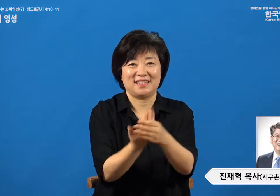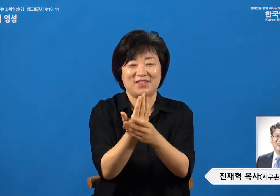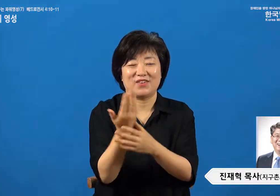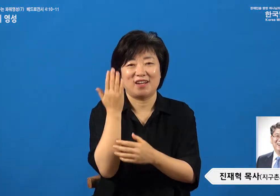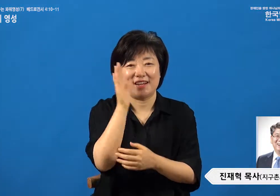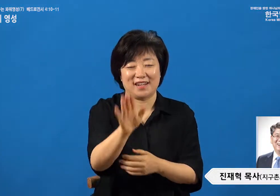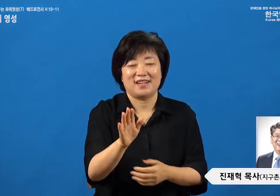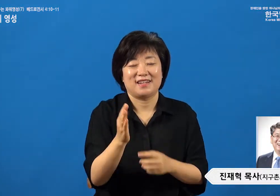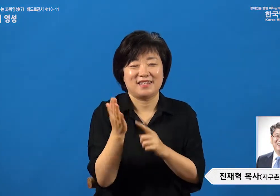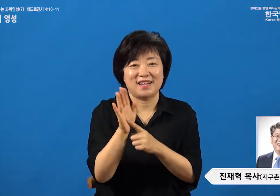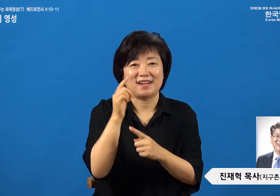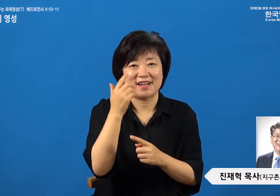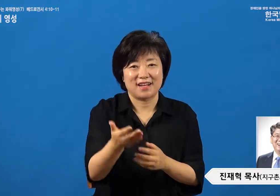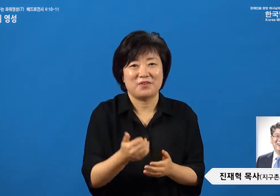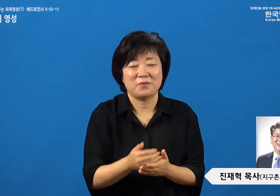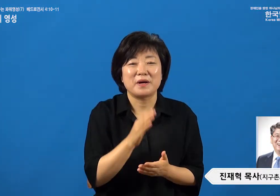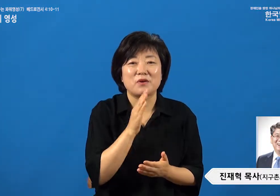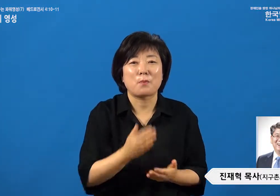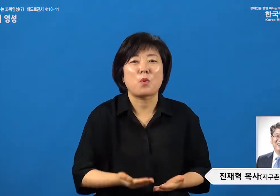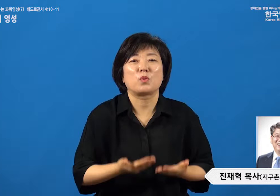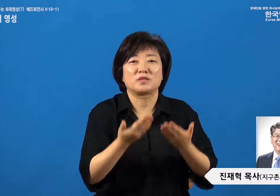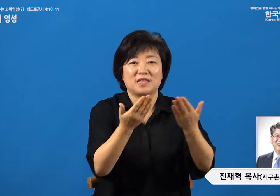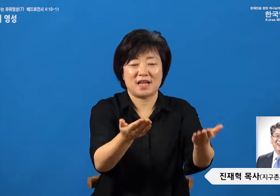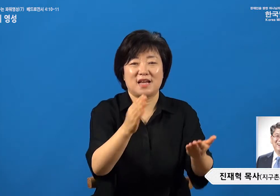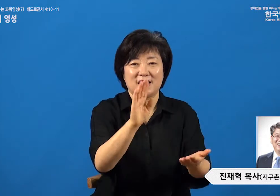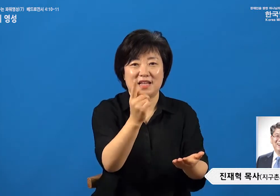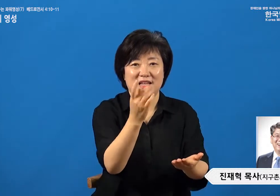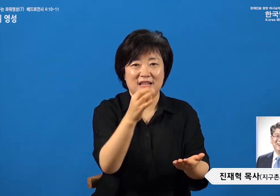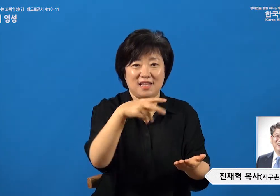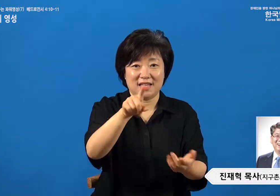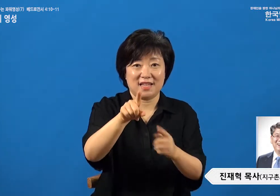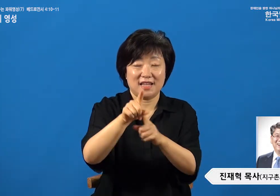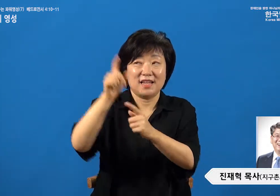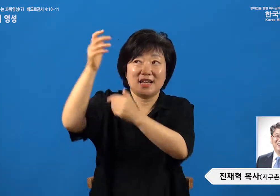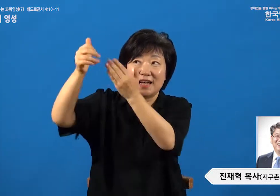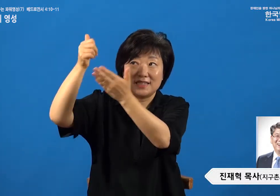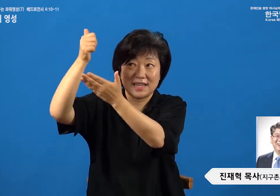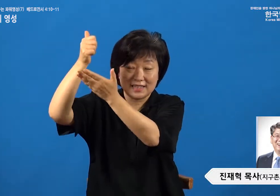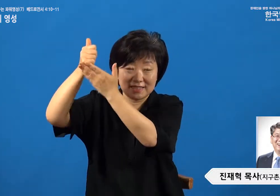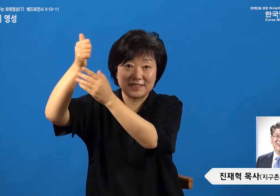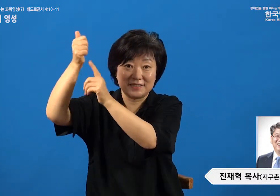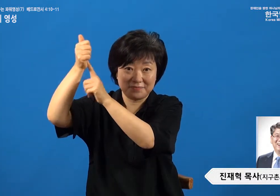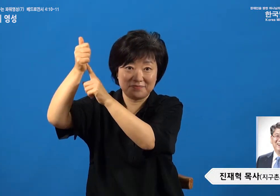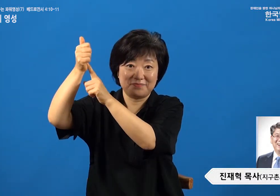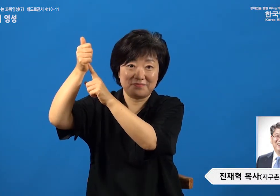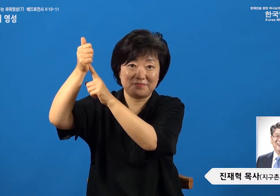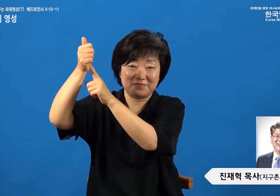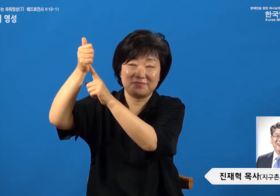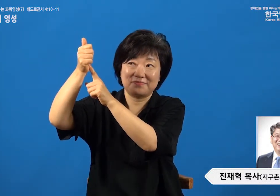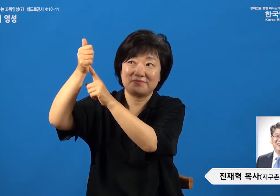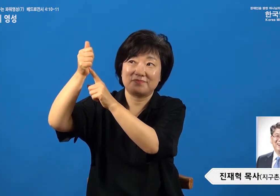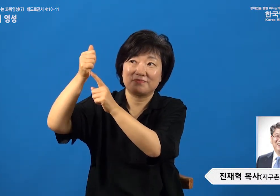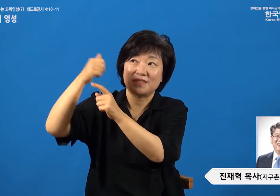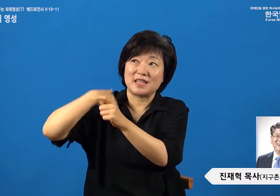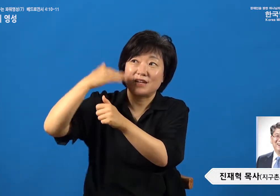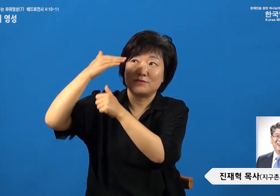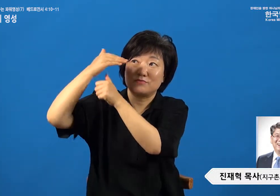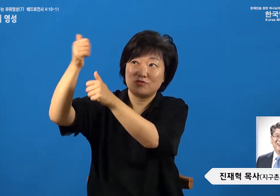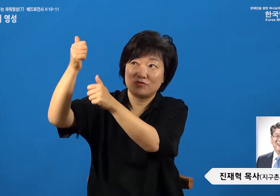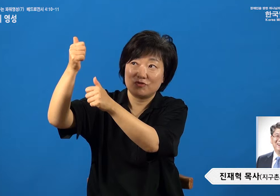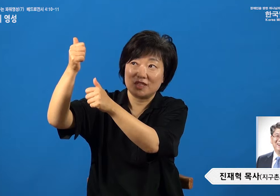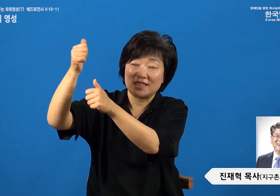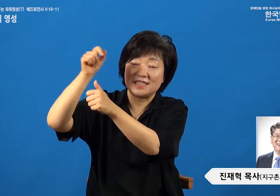우리에게 말씀합니다. 봉사, 하나님의 목적에 대한 구체적인